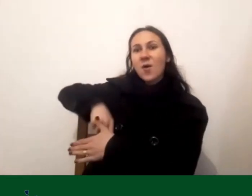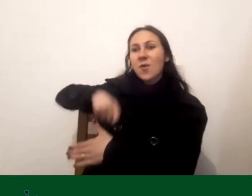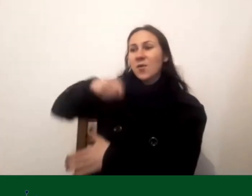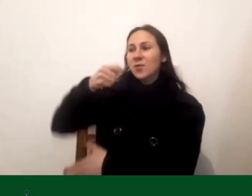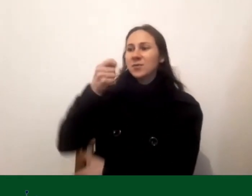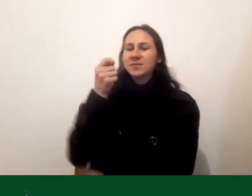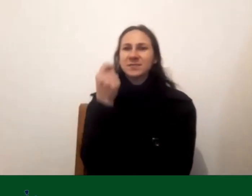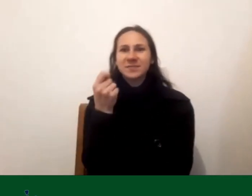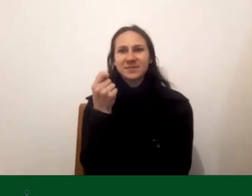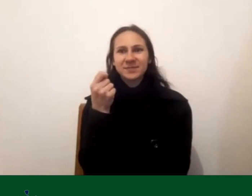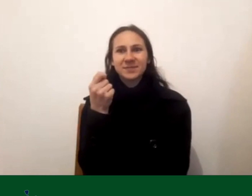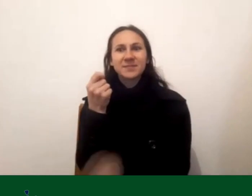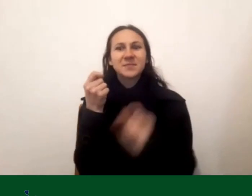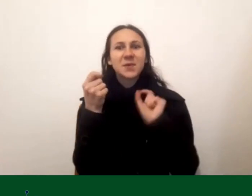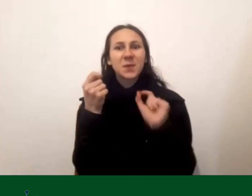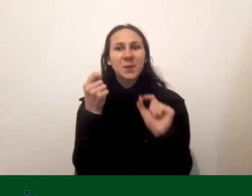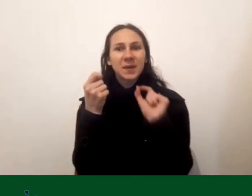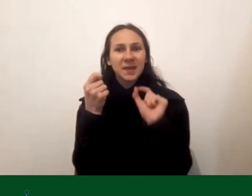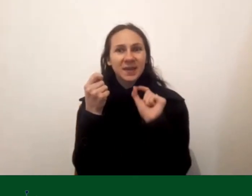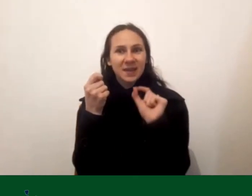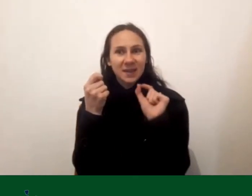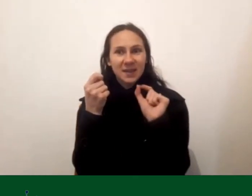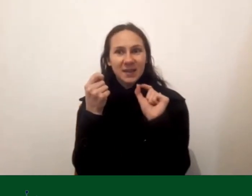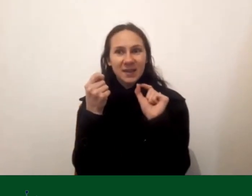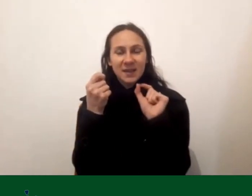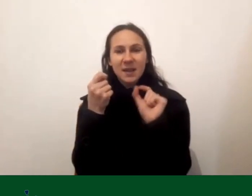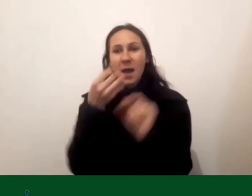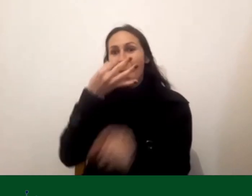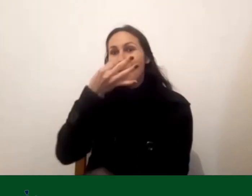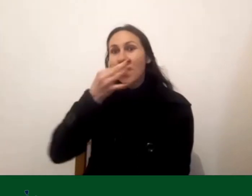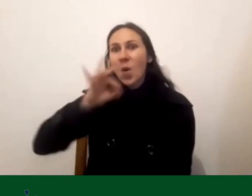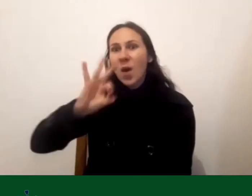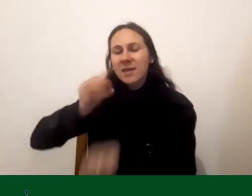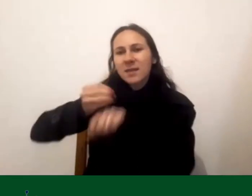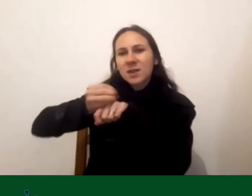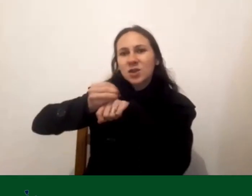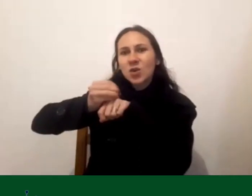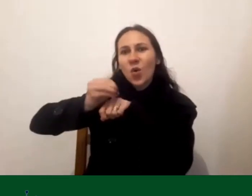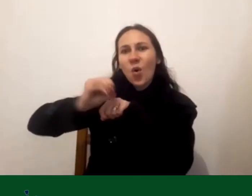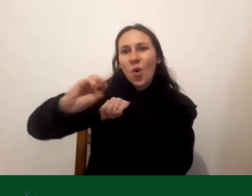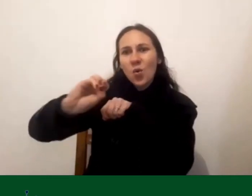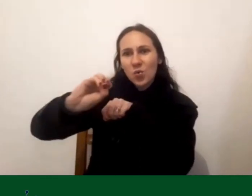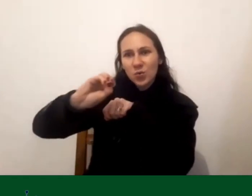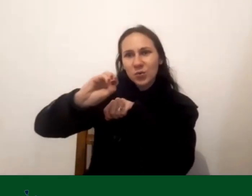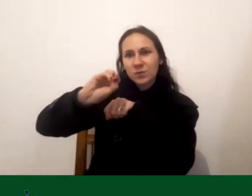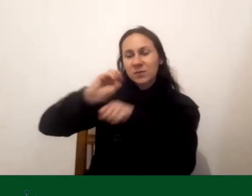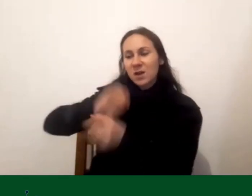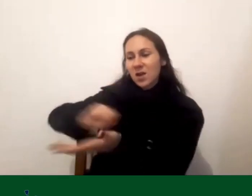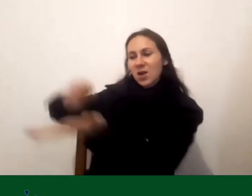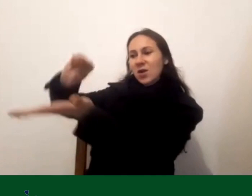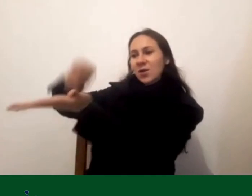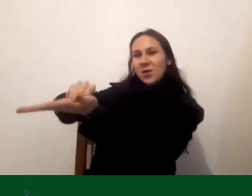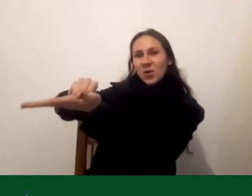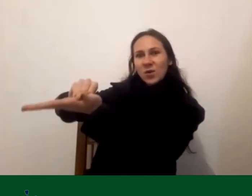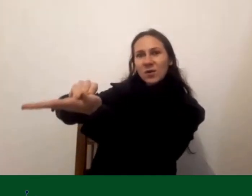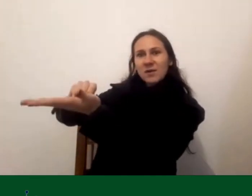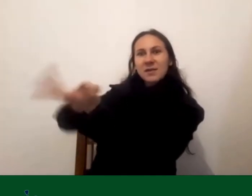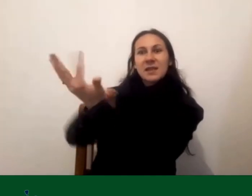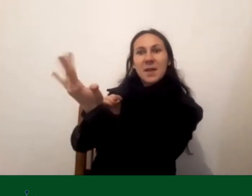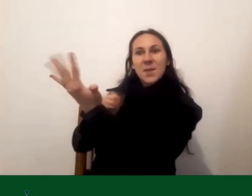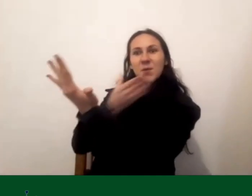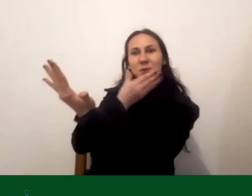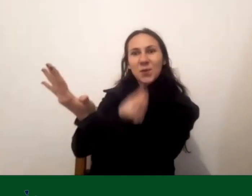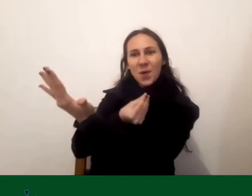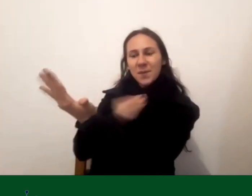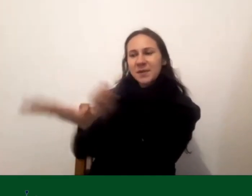de dentro uma moeda de ouro e colocou na mão dele. E ela